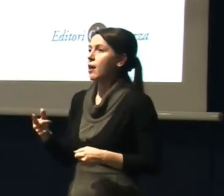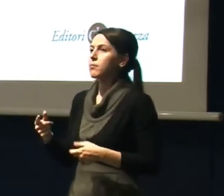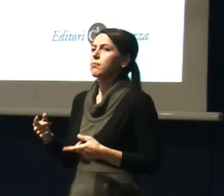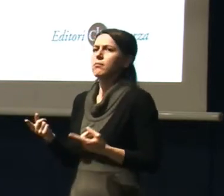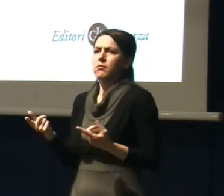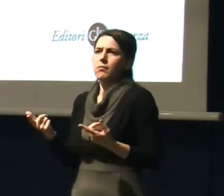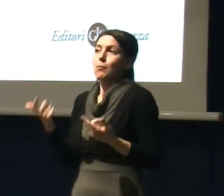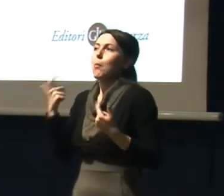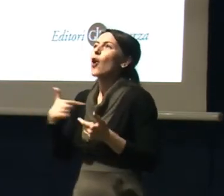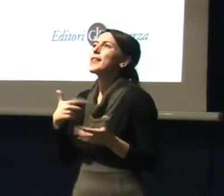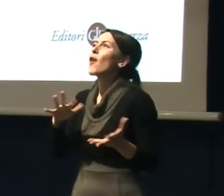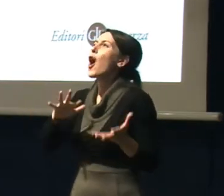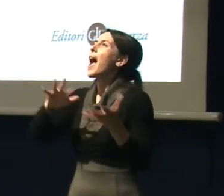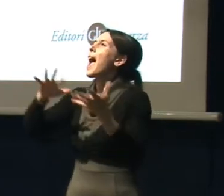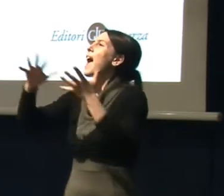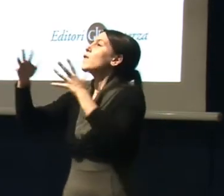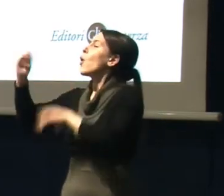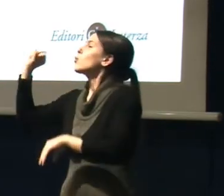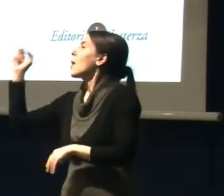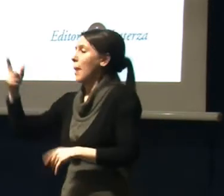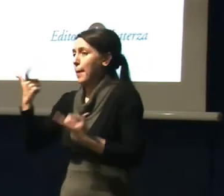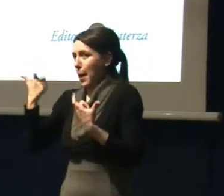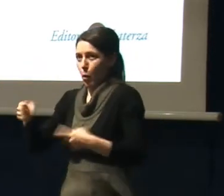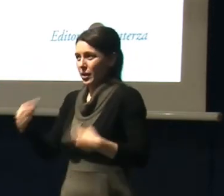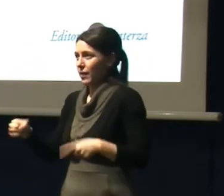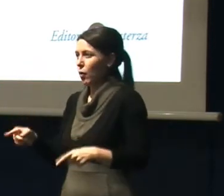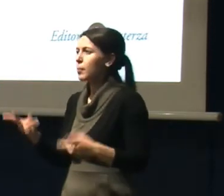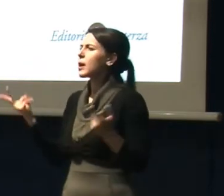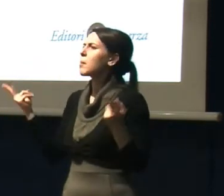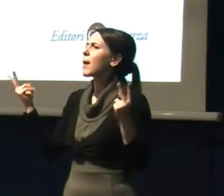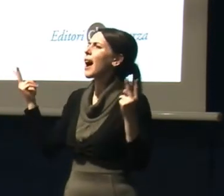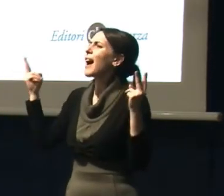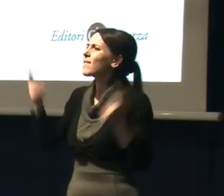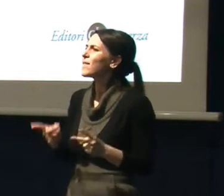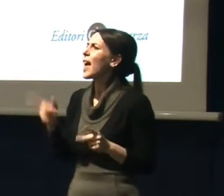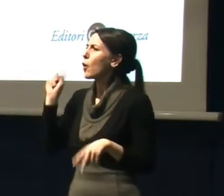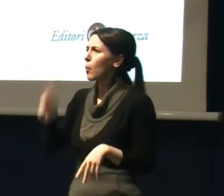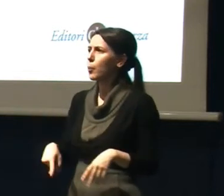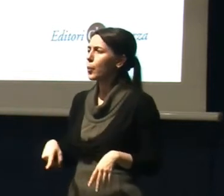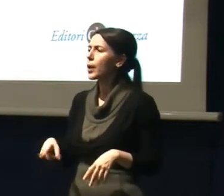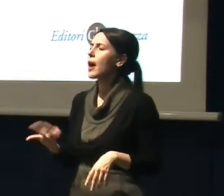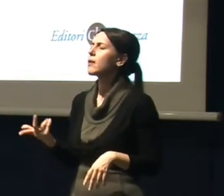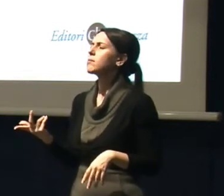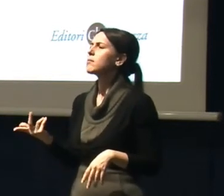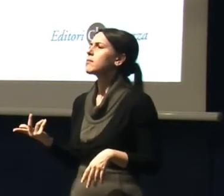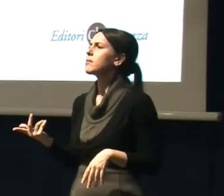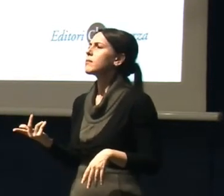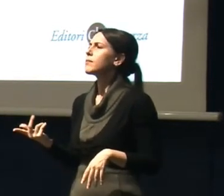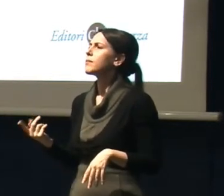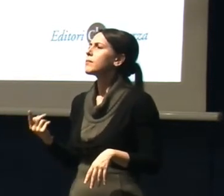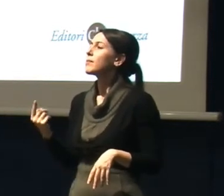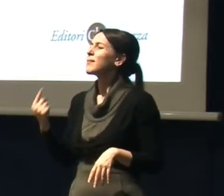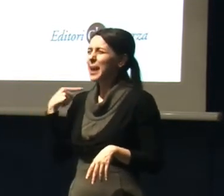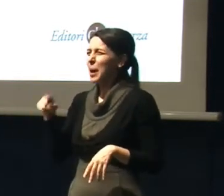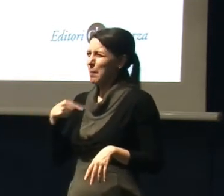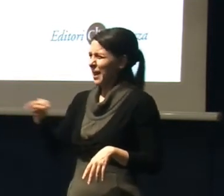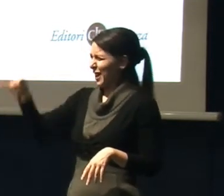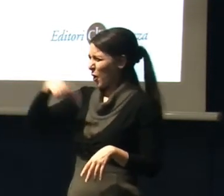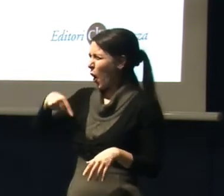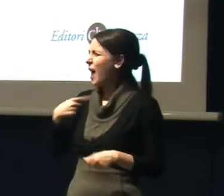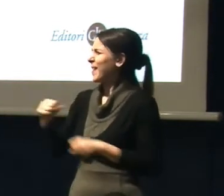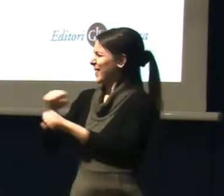che stiamo evolvendo in maniera rapidissima però è altrettanto vero che in questo fidarsi un